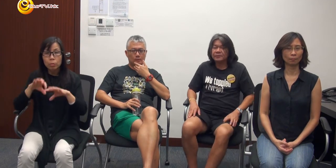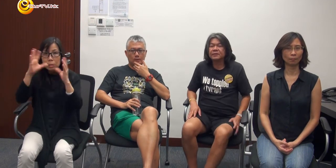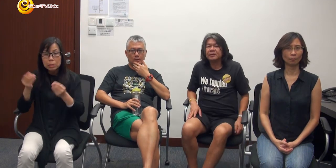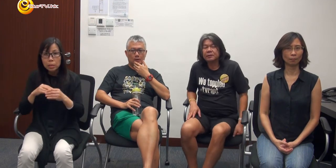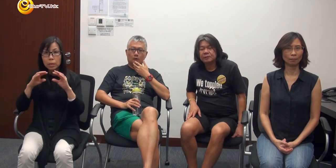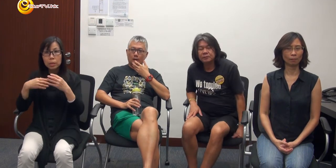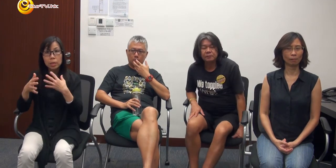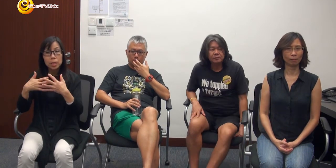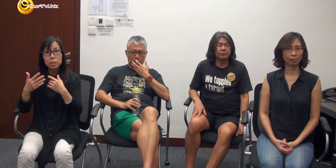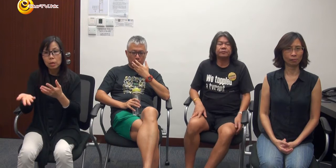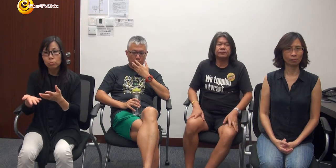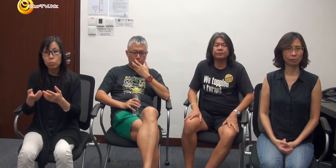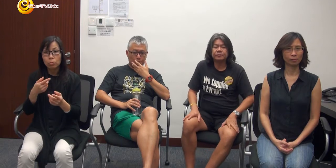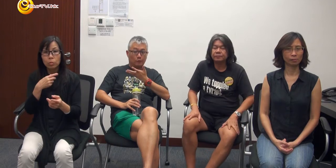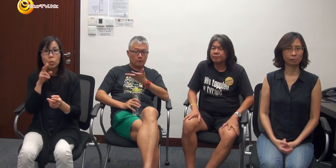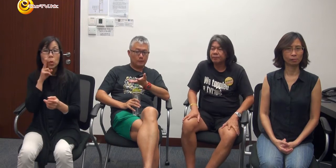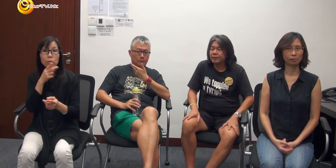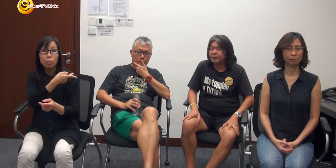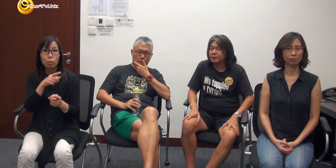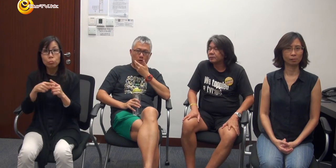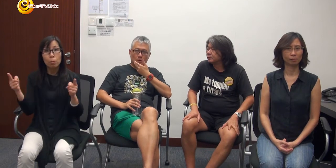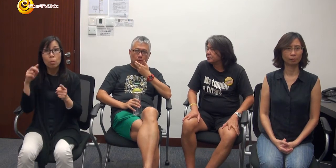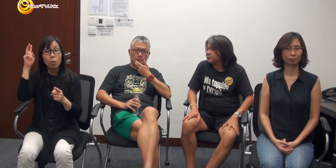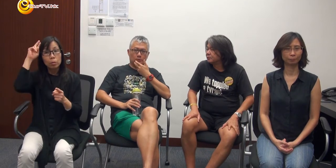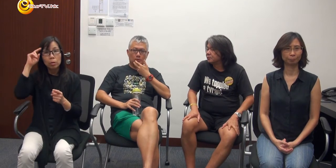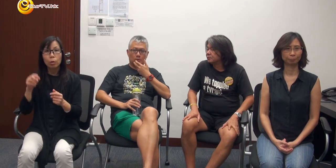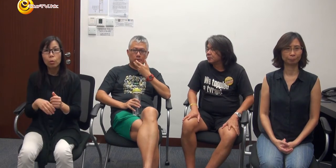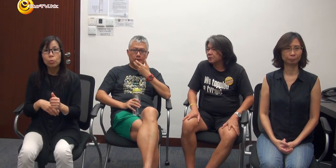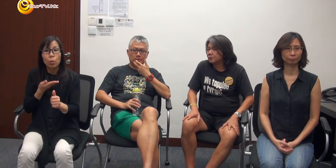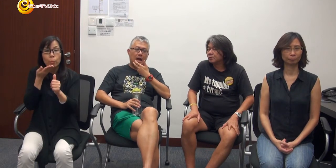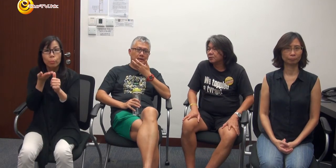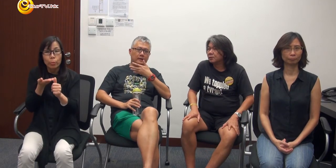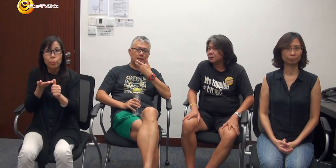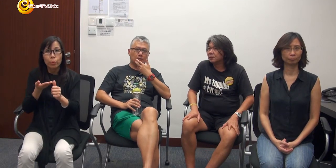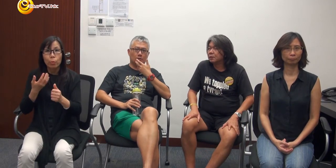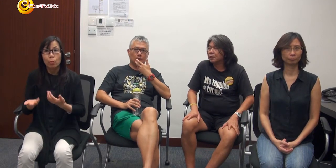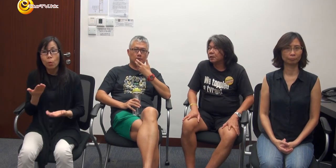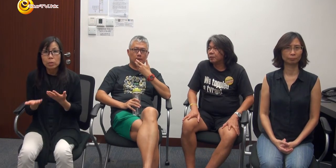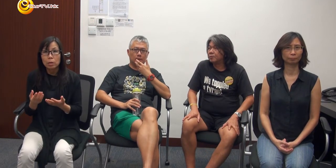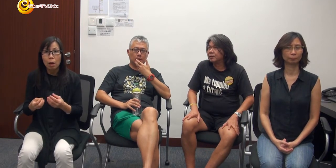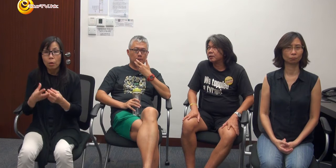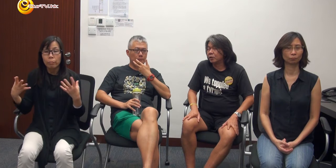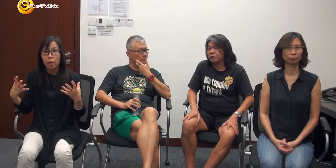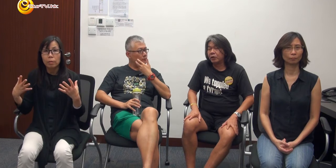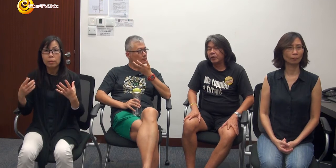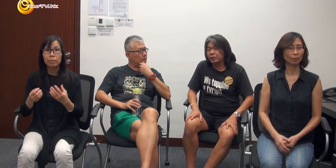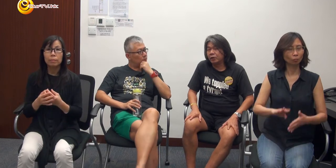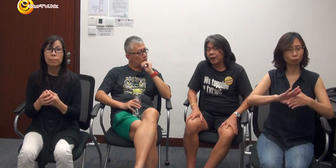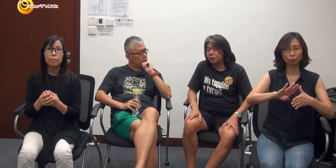話我係做一個賠償或者補償，或者做一個即係大型嘅一個可能係。 所以如果你係做